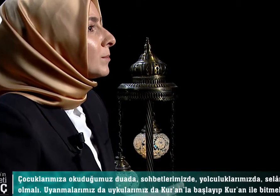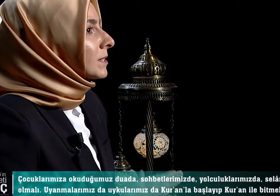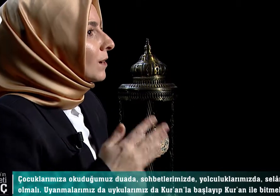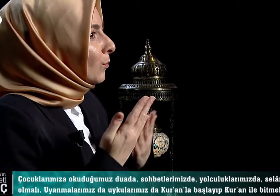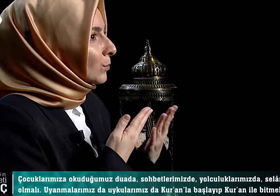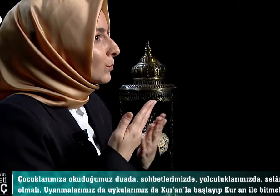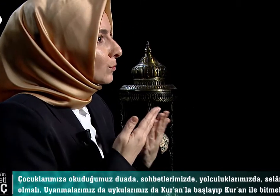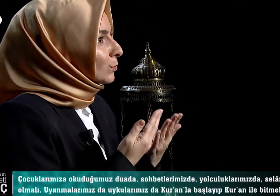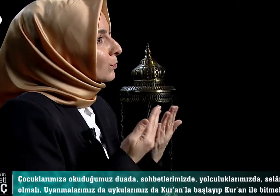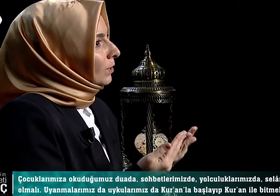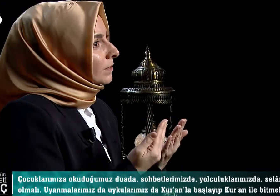Çocuklarımıza okuduğumuz duada,